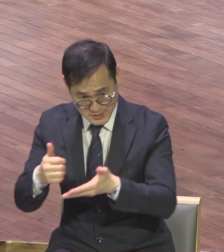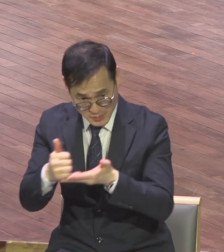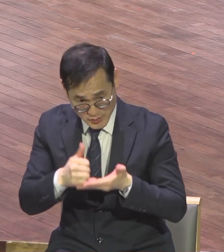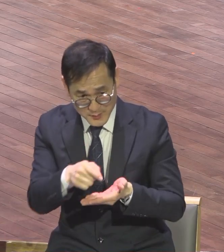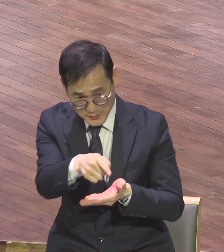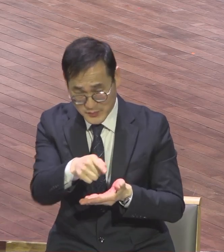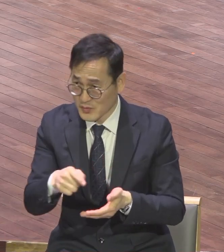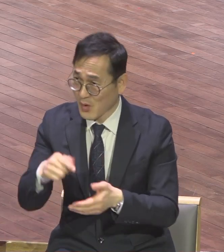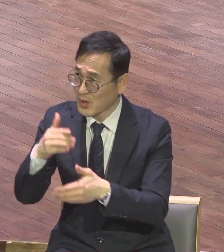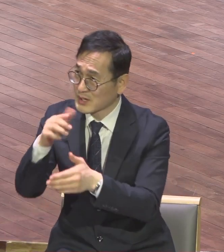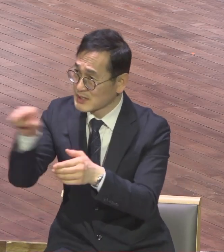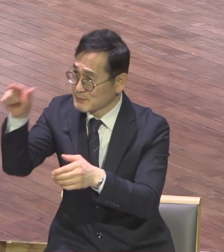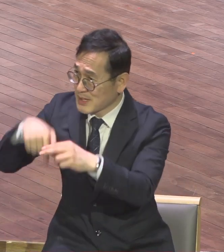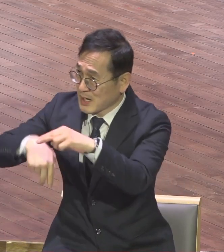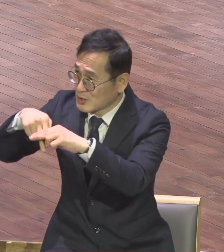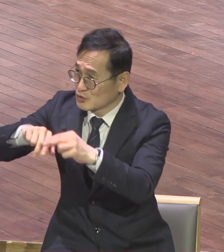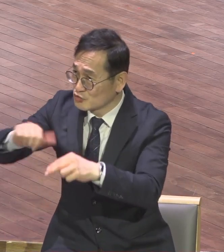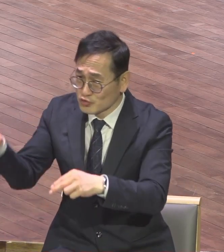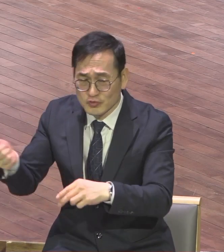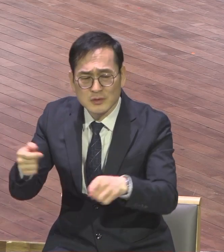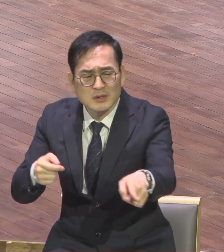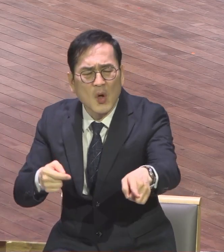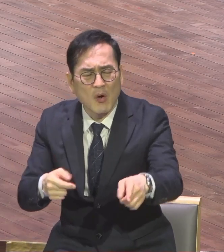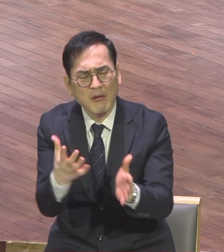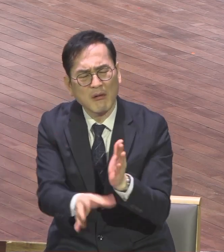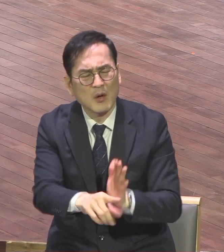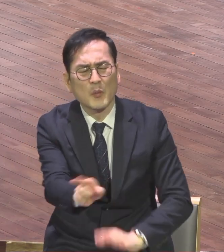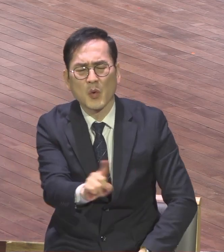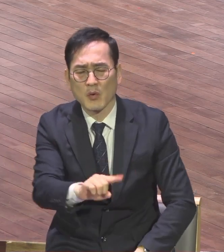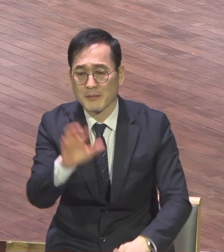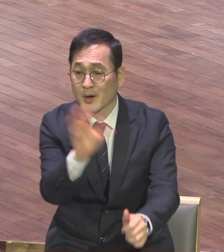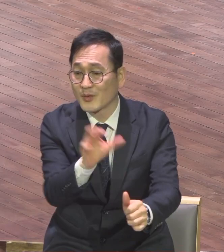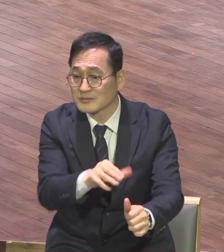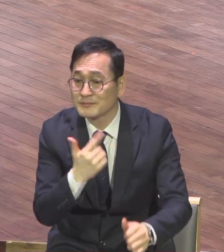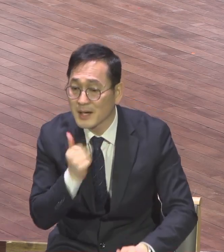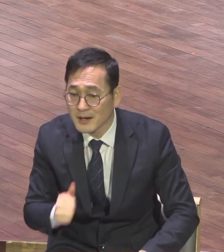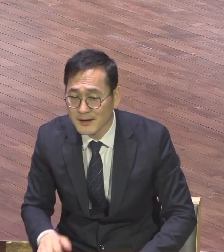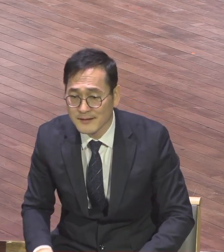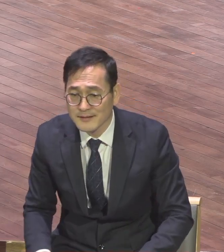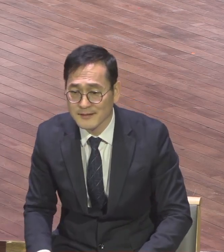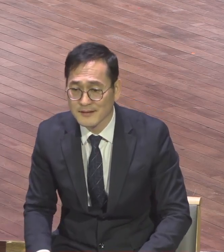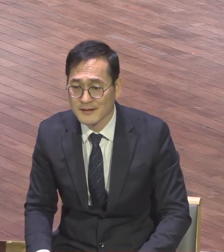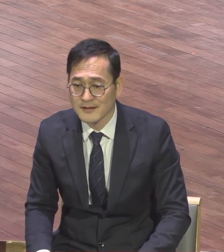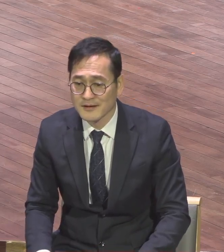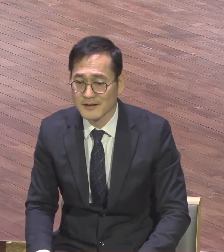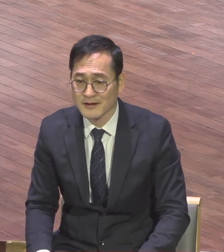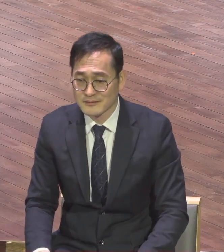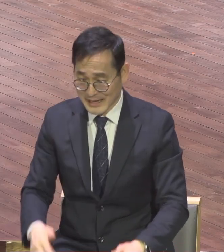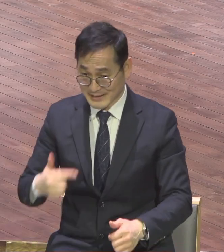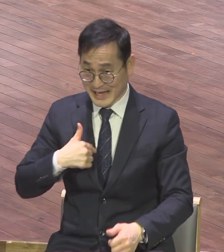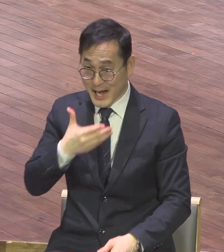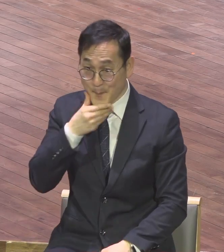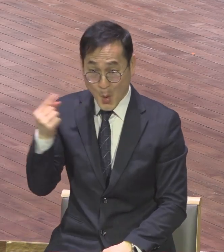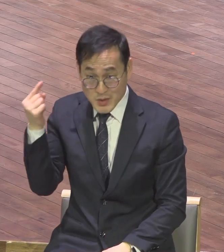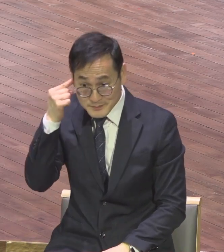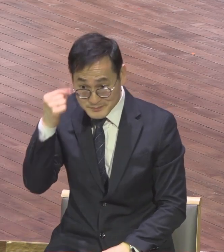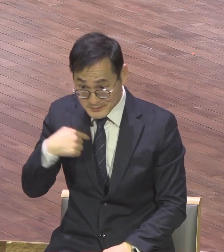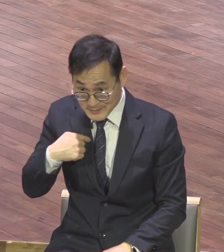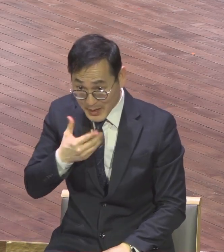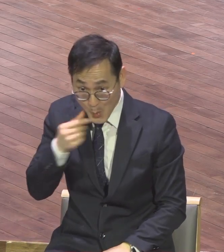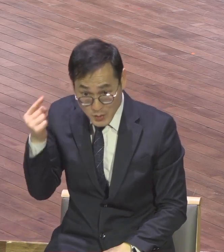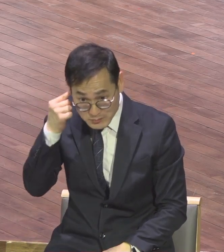아니야? 라고 정죄했습니다. 저는 지금 이 자리에서 확실하게 말씀드릴 수 있습니다. 복음 아니었습니다. 100%